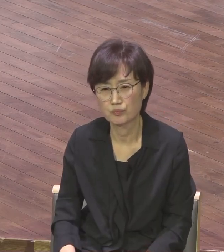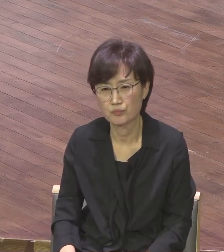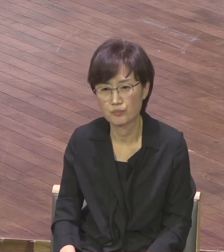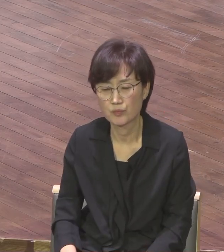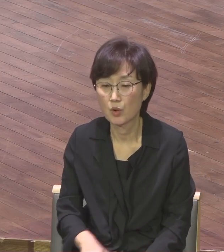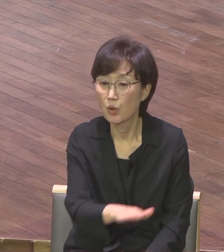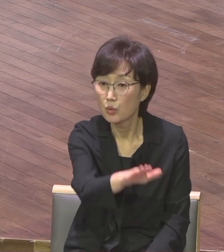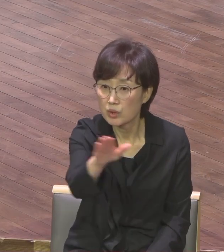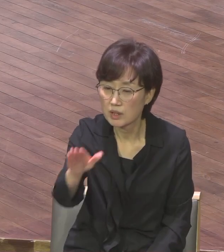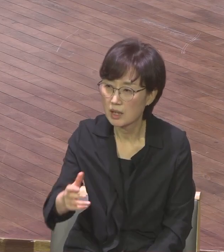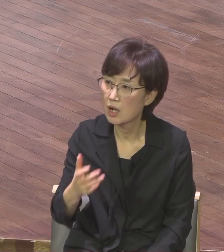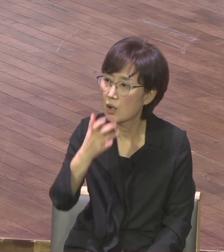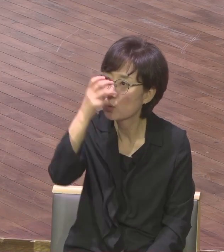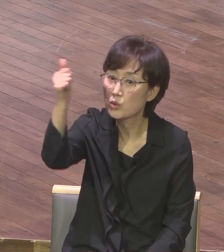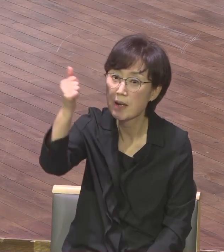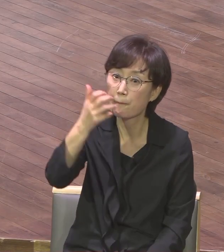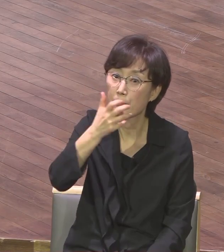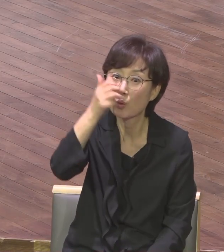요셉처럼